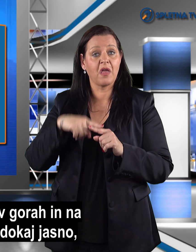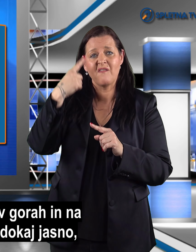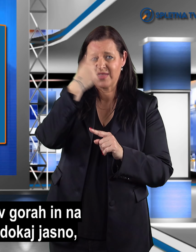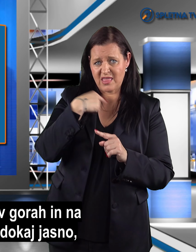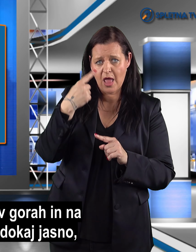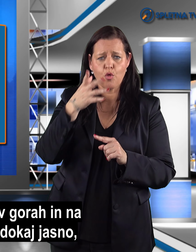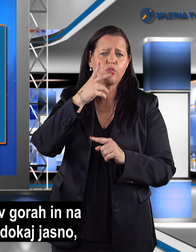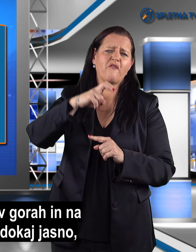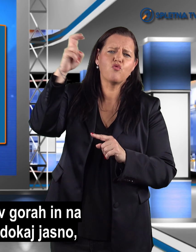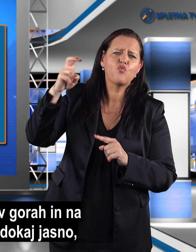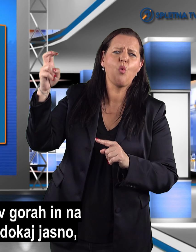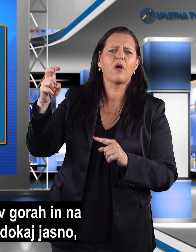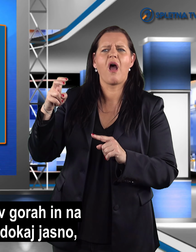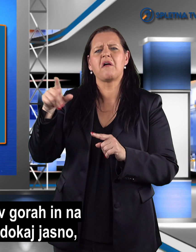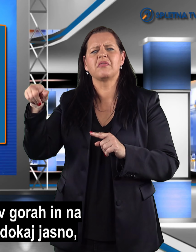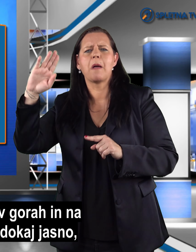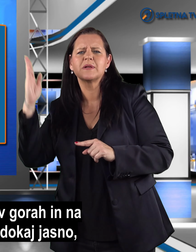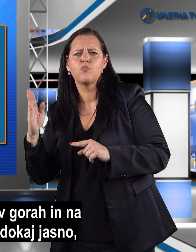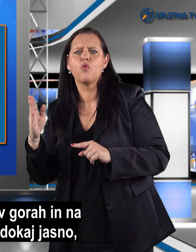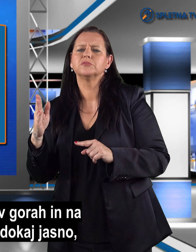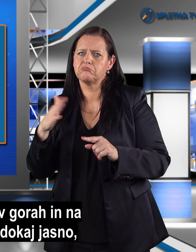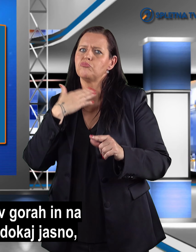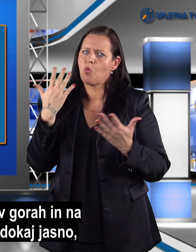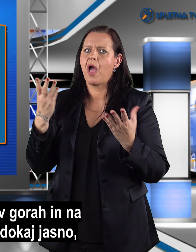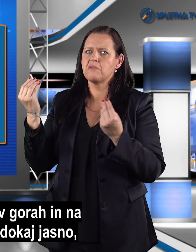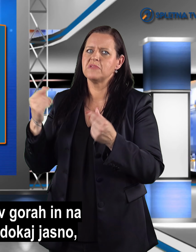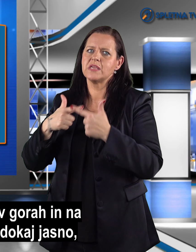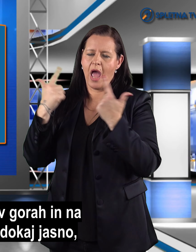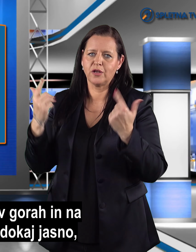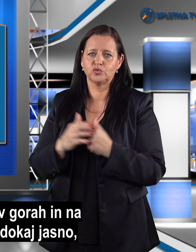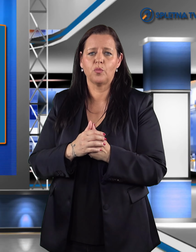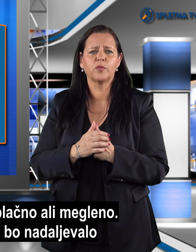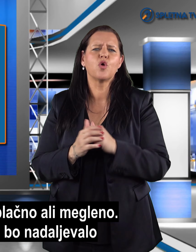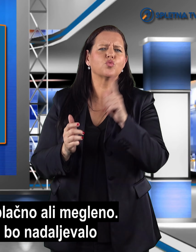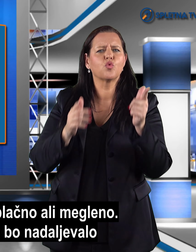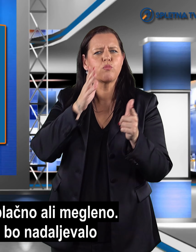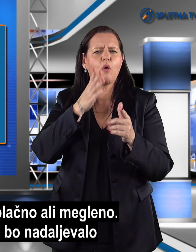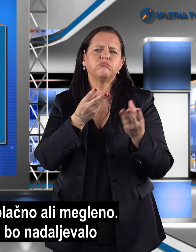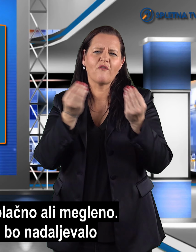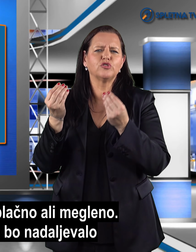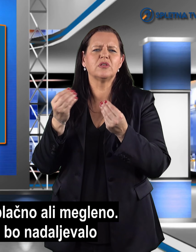V nedeljo bo v gorah in na Primorskem dokaj jasno, drugod po večini oblačno in megleno.